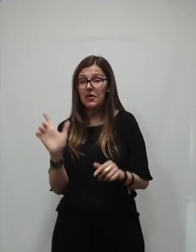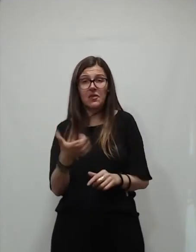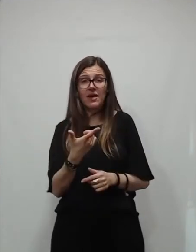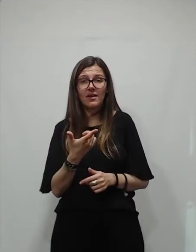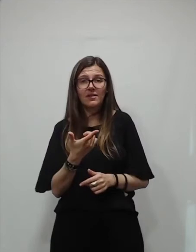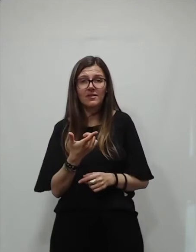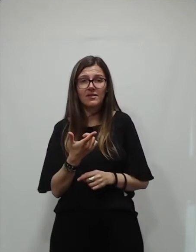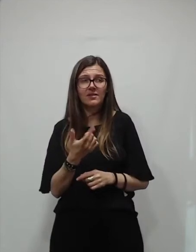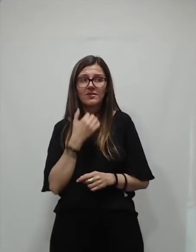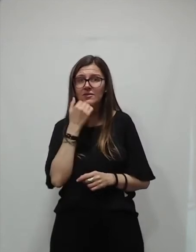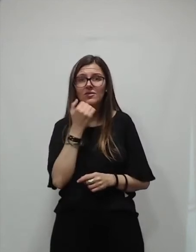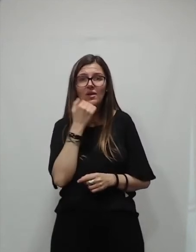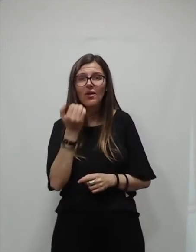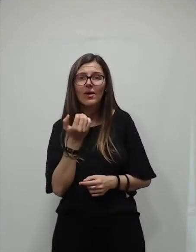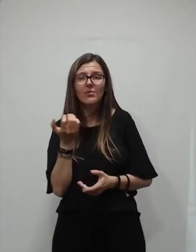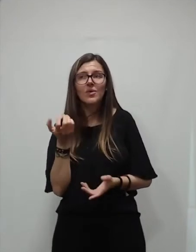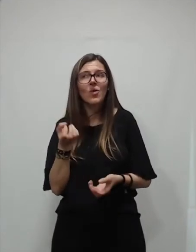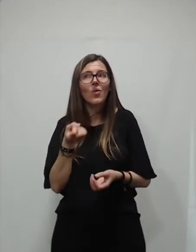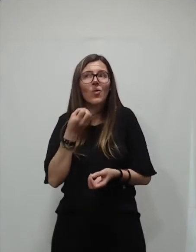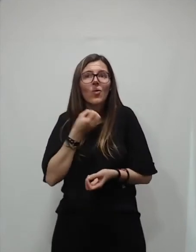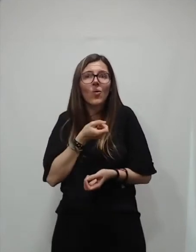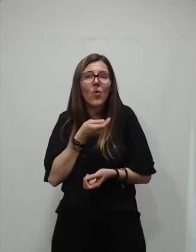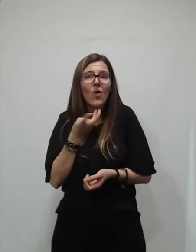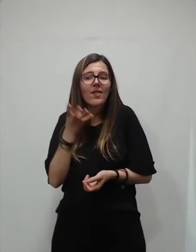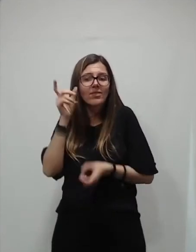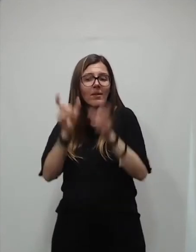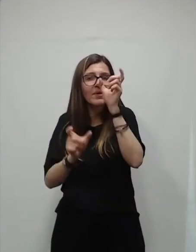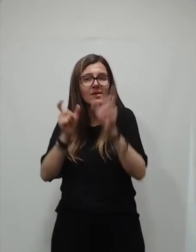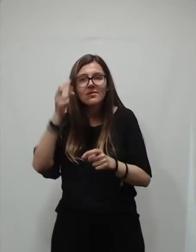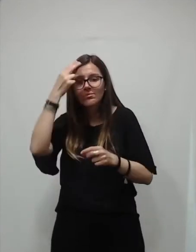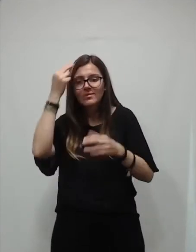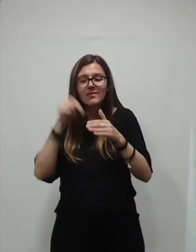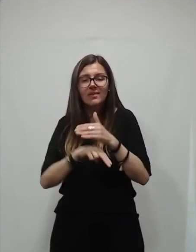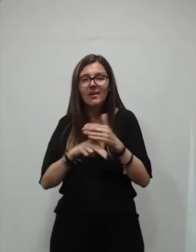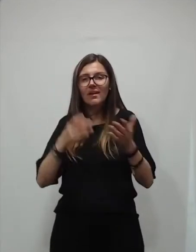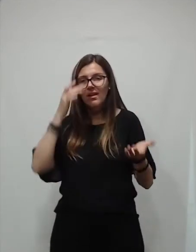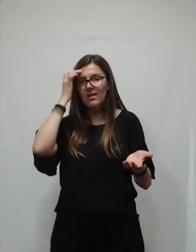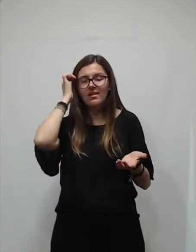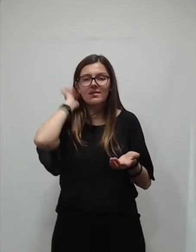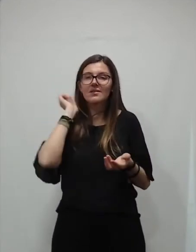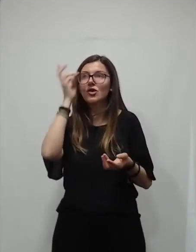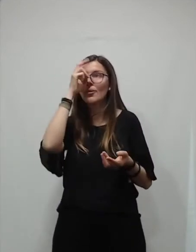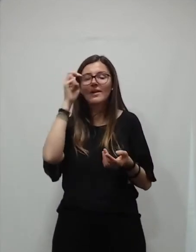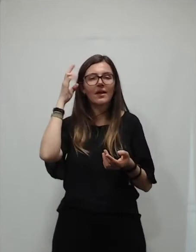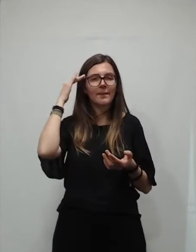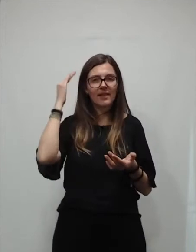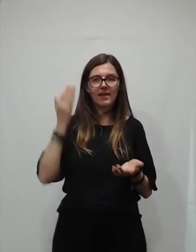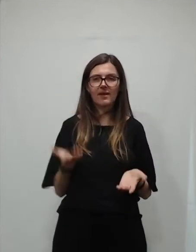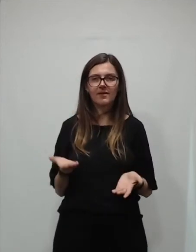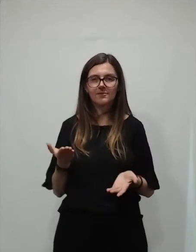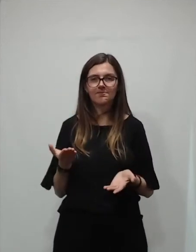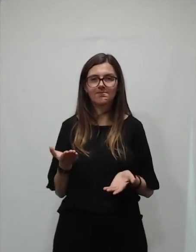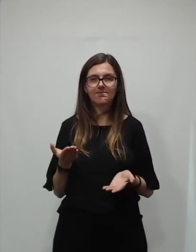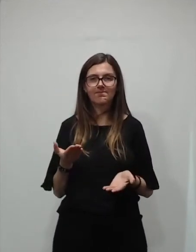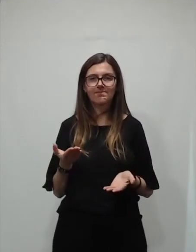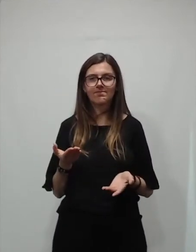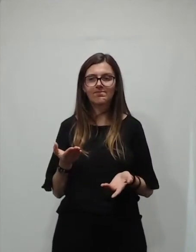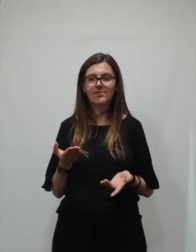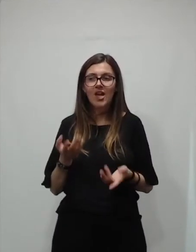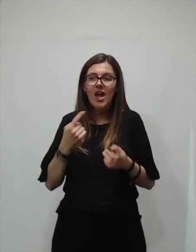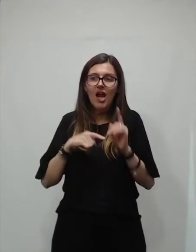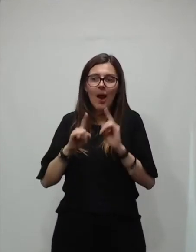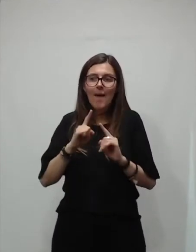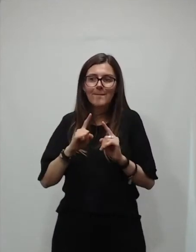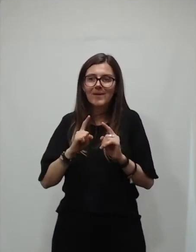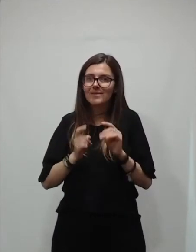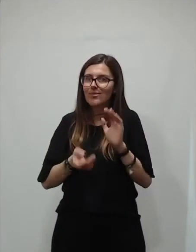más allá del tiempo máximo previsto en la ley, y por lo tanto quizás estén también sometidas a este